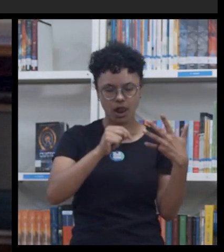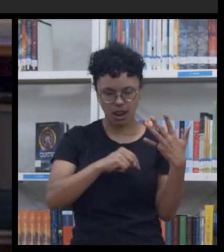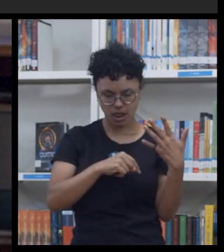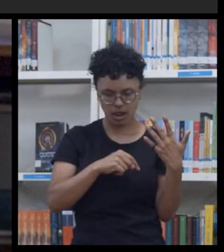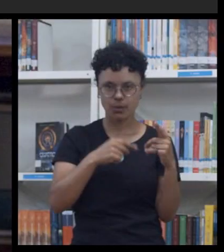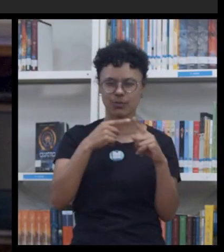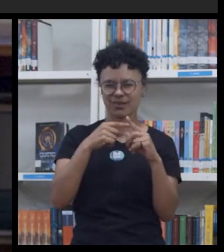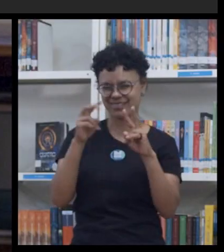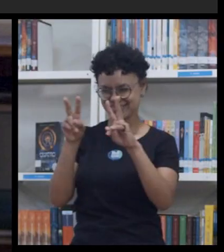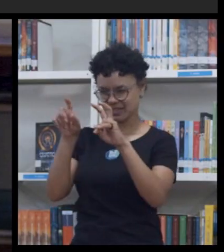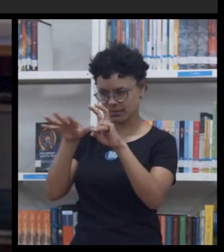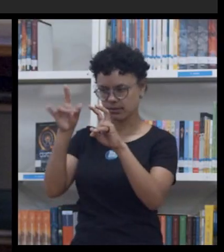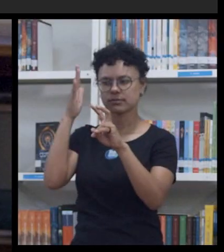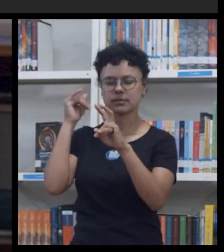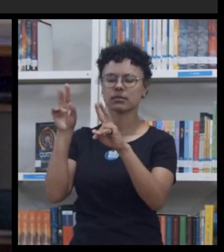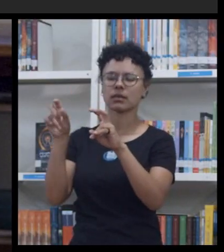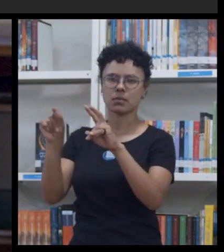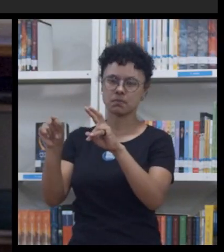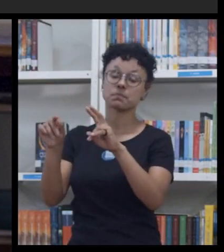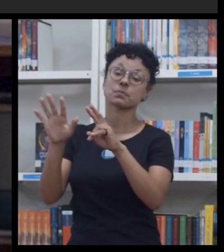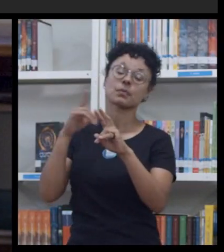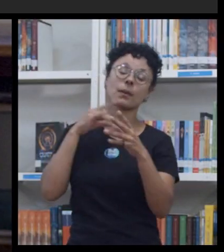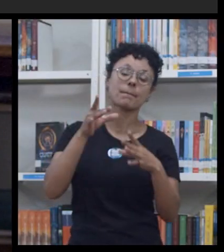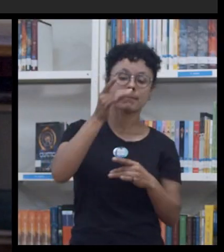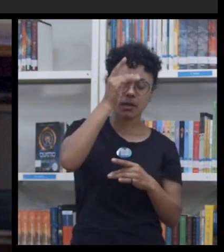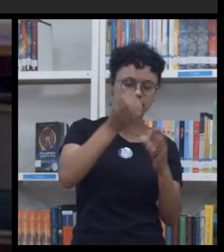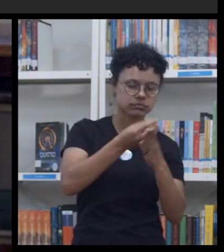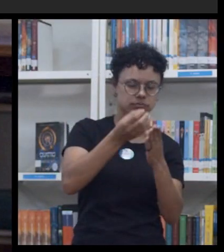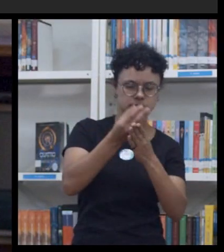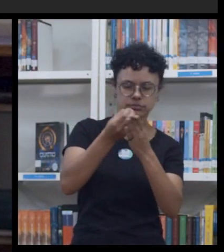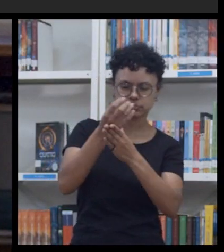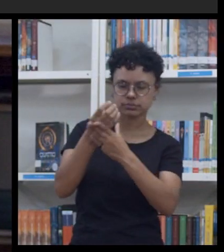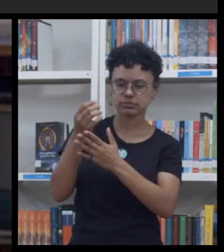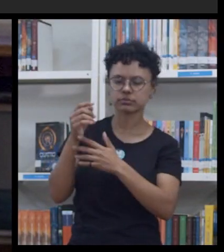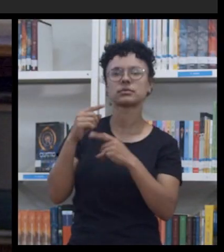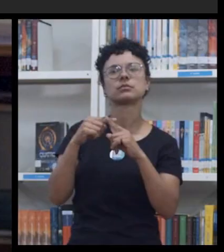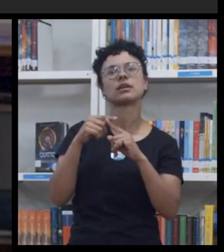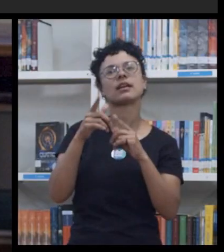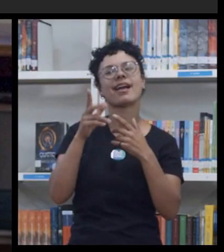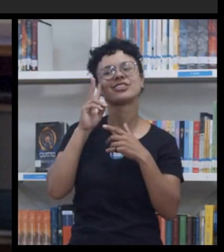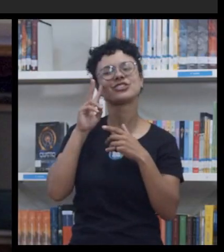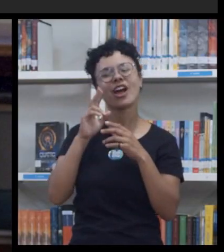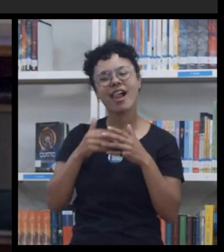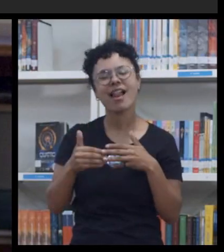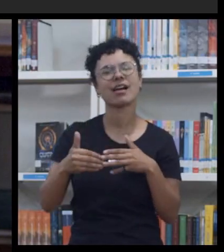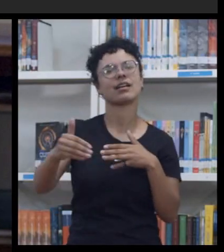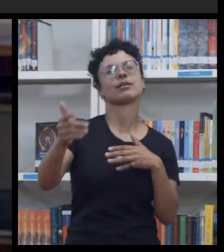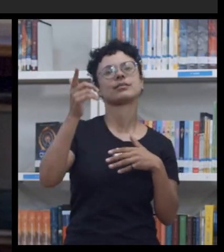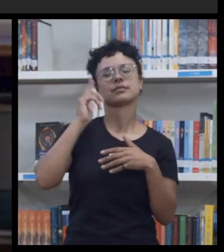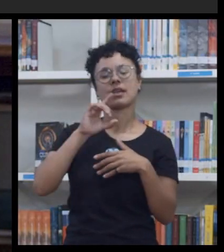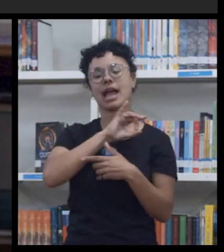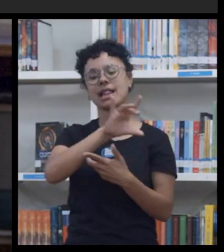ideia central e o que eu queria passar. E aí eu construí as personagens para construir a narrativa das